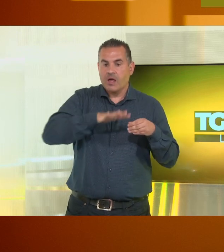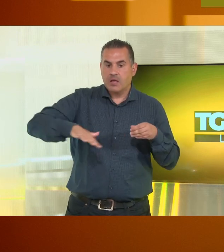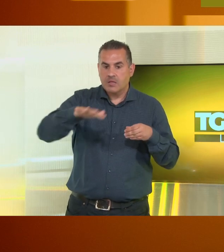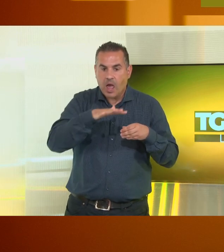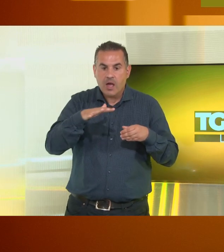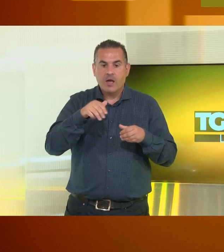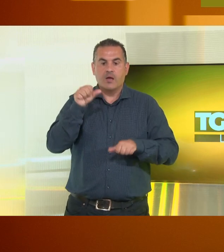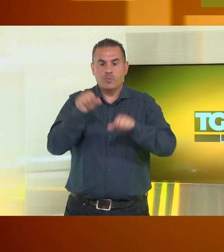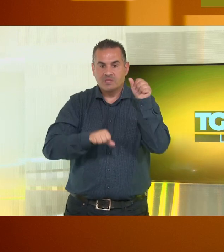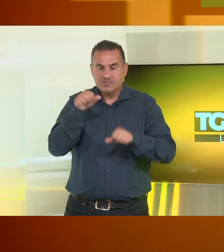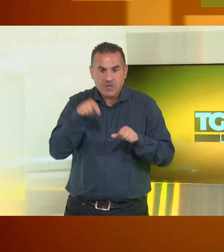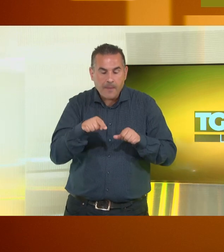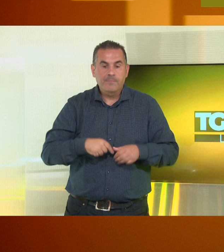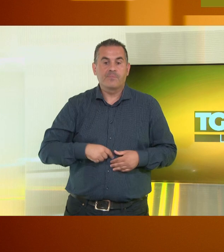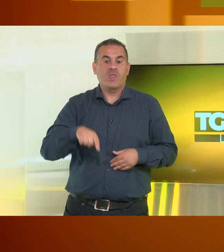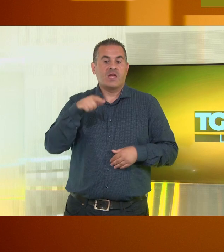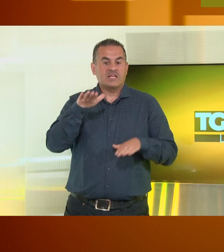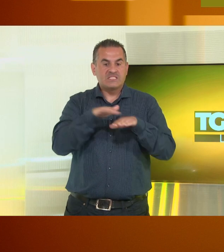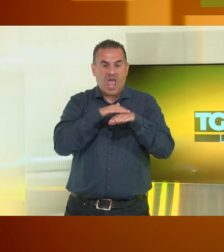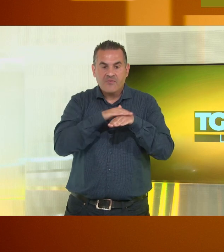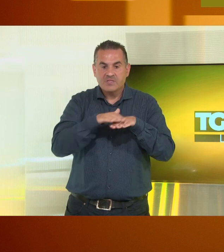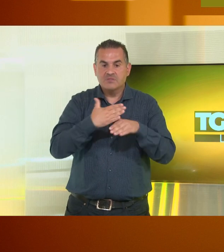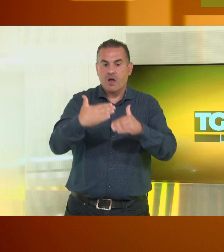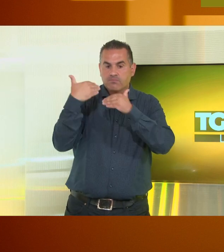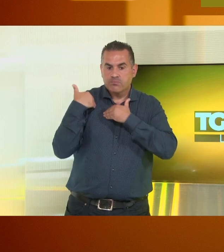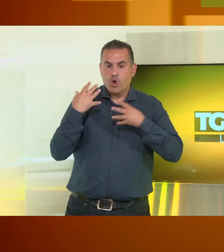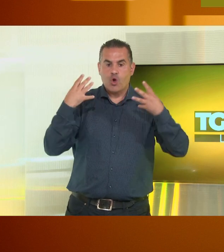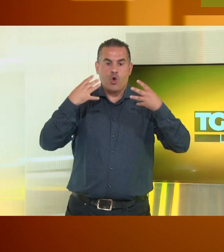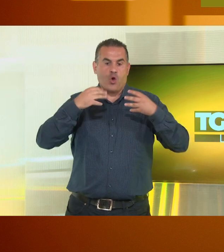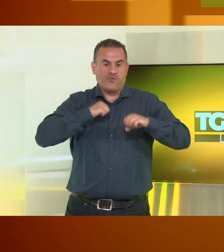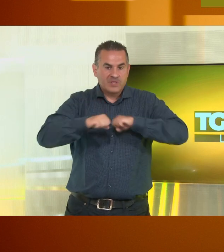paziente, dalla presa in carico al processo diagnostico e terapeutico.